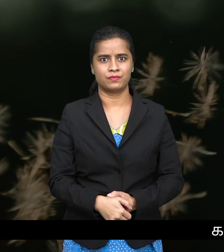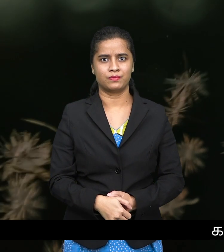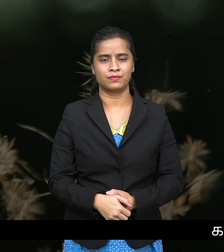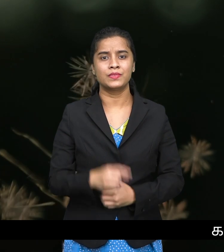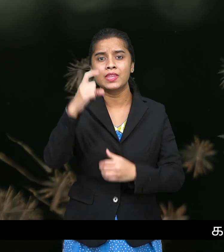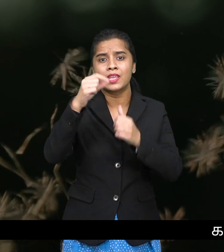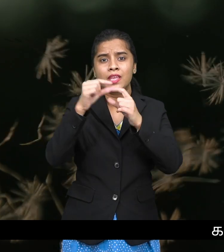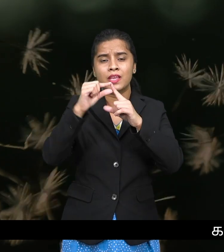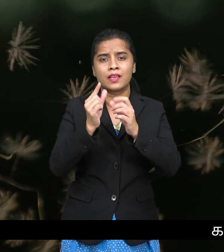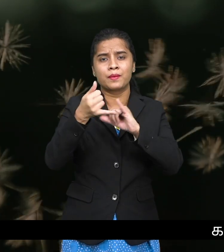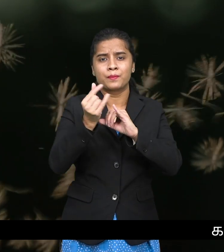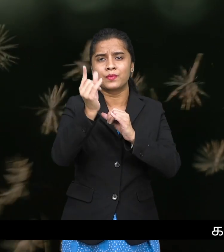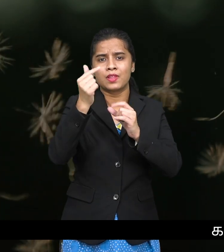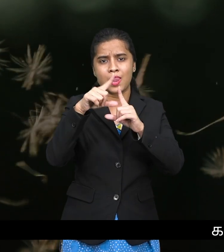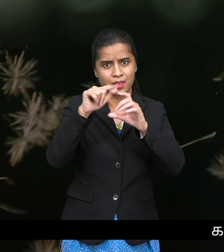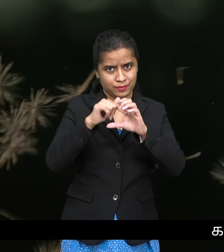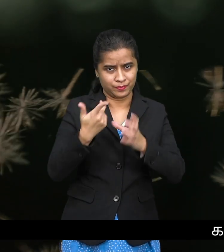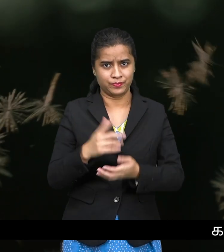கேப்சூல்,